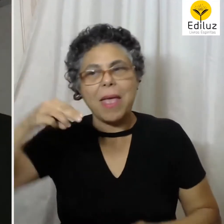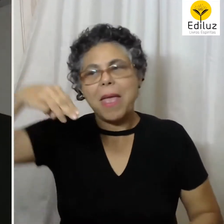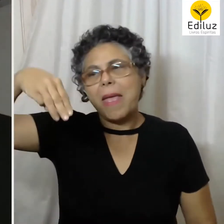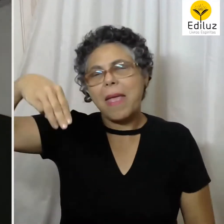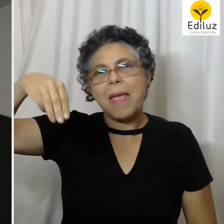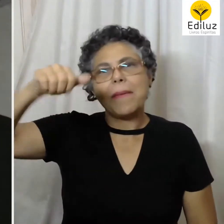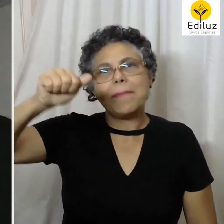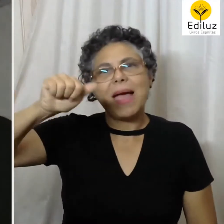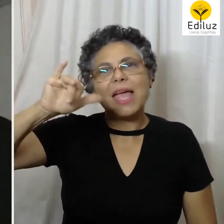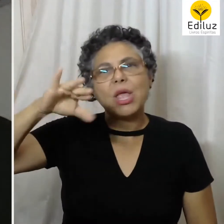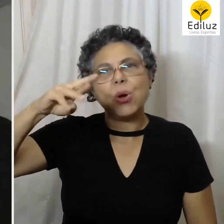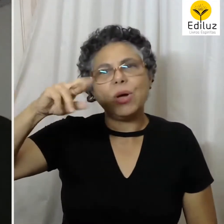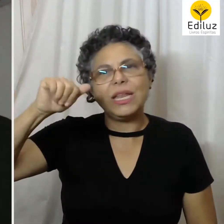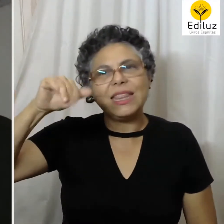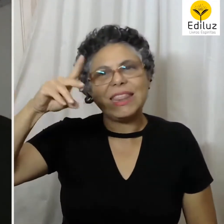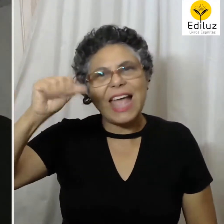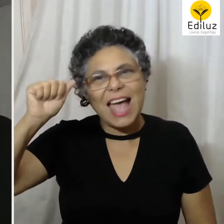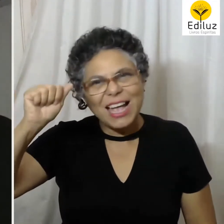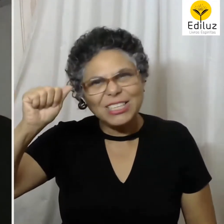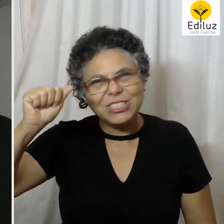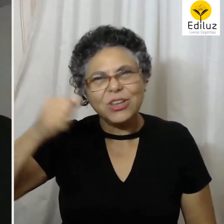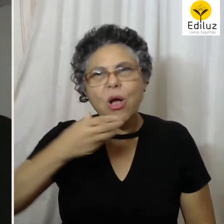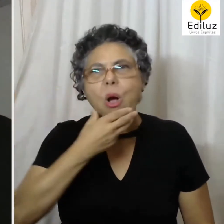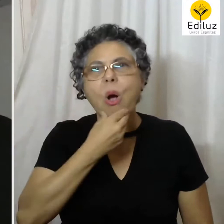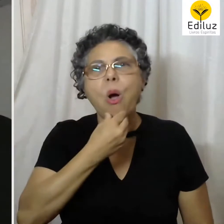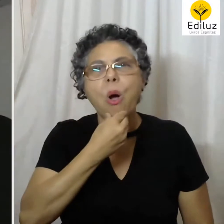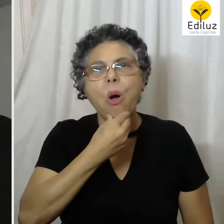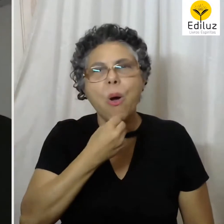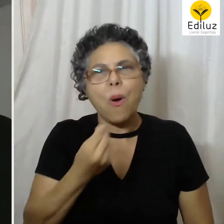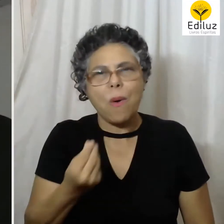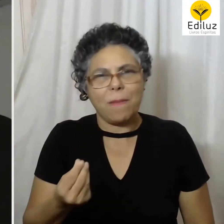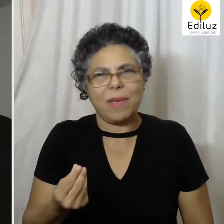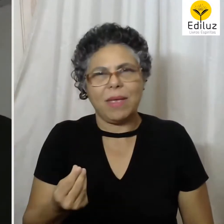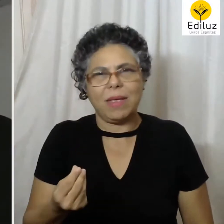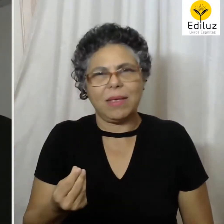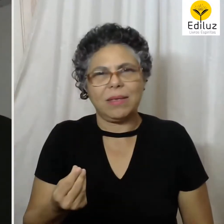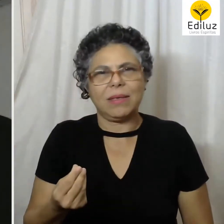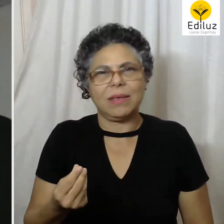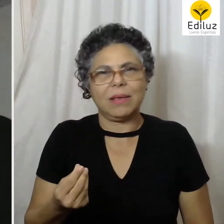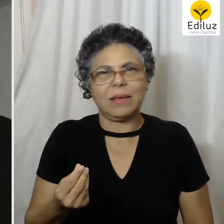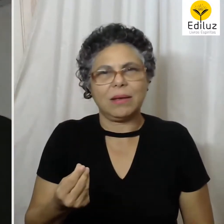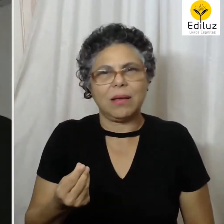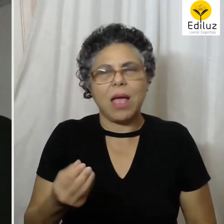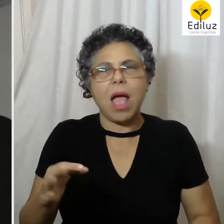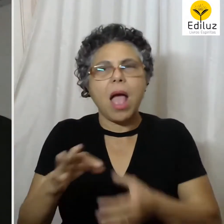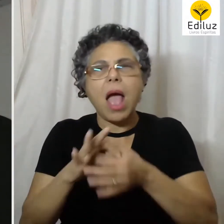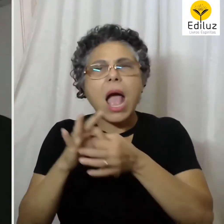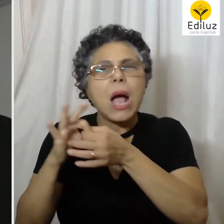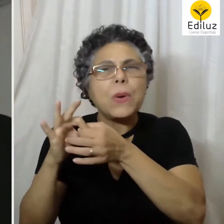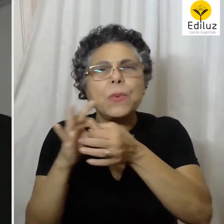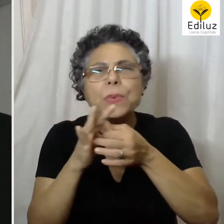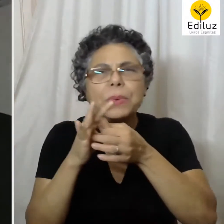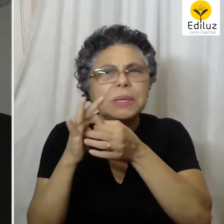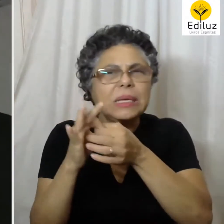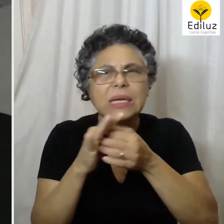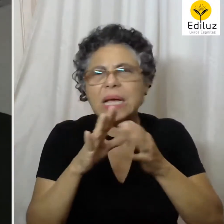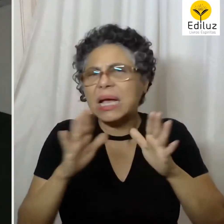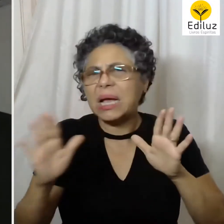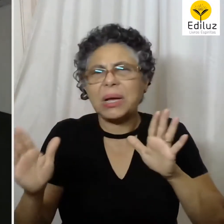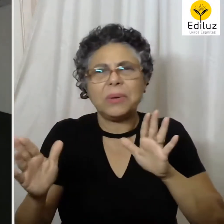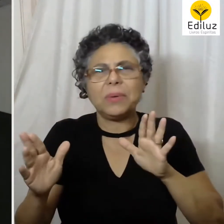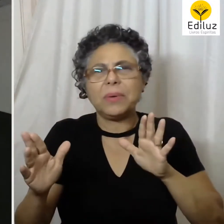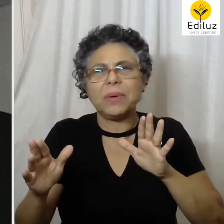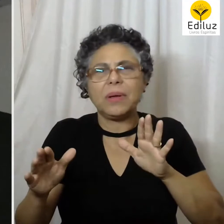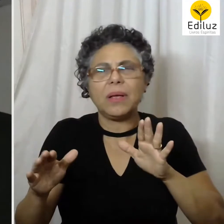dos homens. A instituição da formalização de uma união com qualquer configuração também